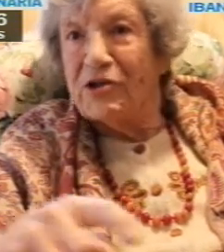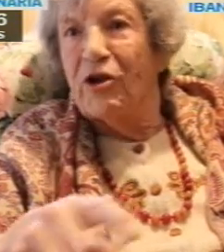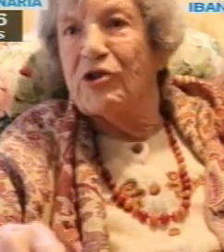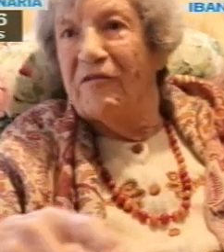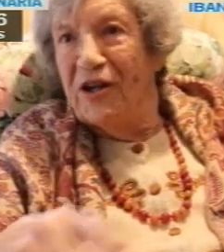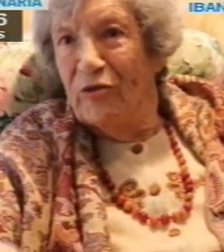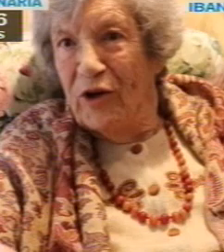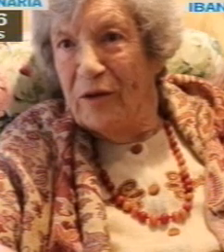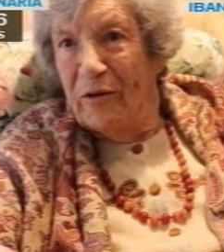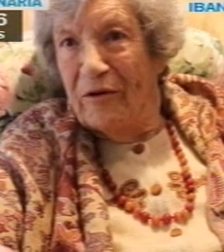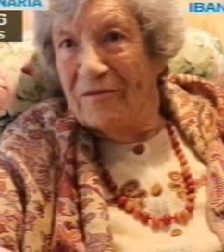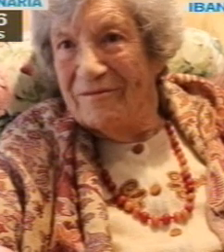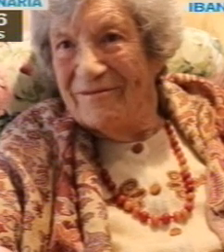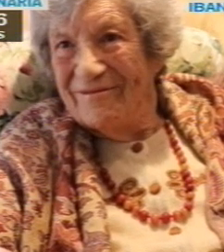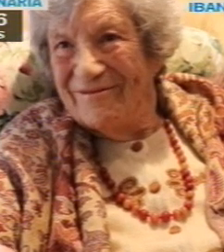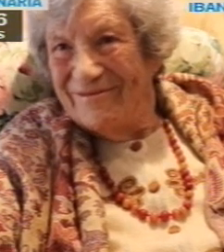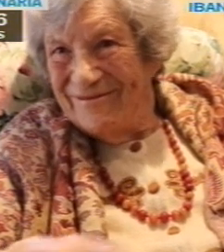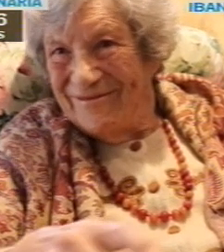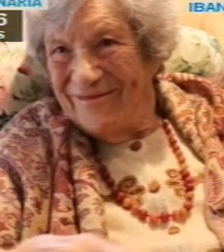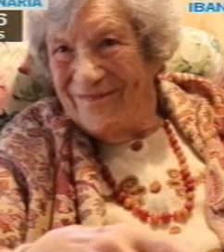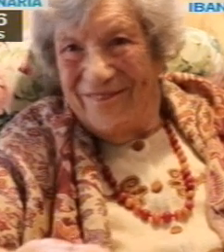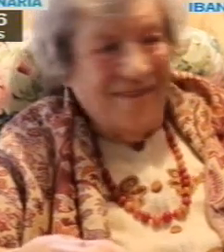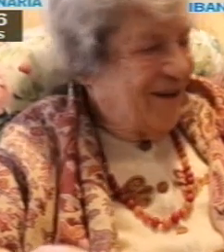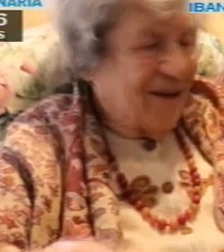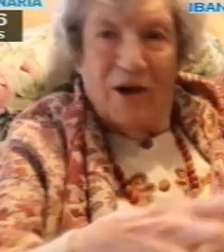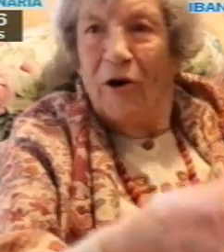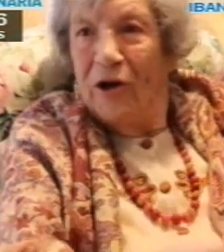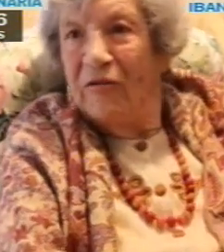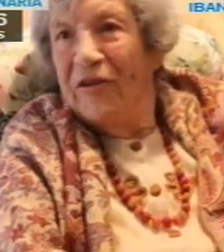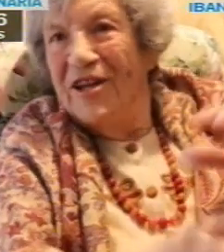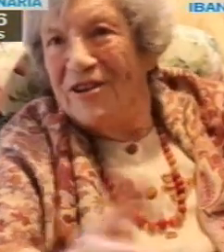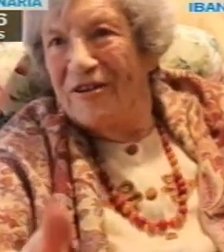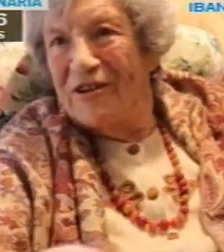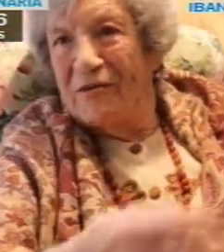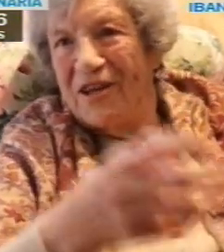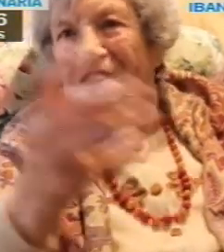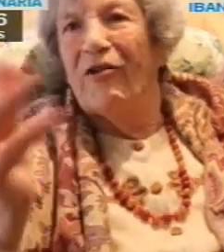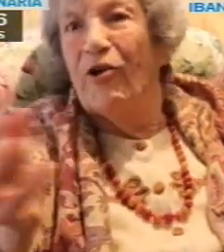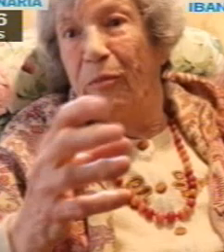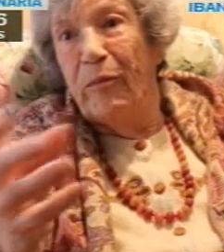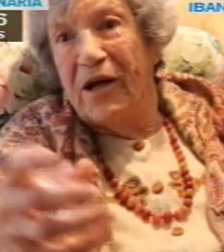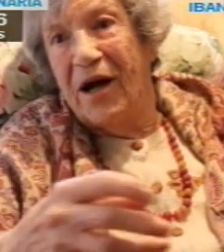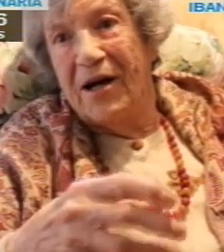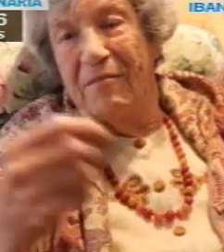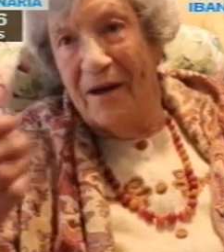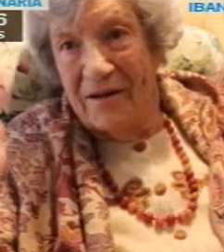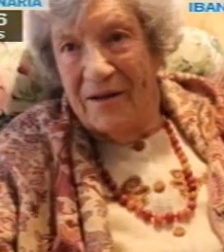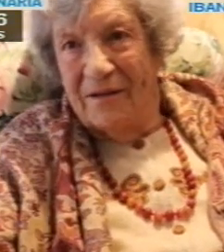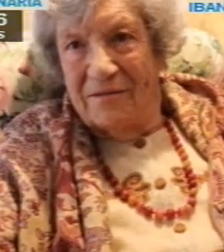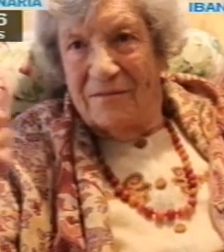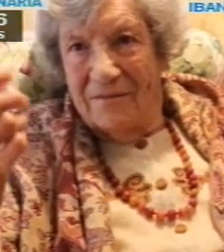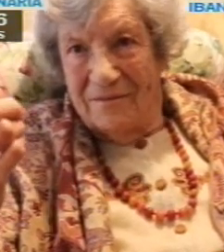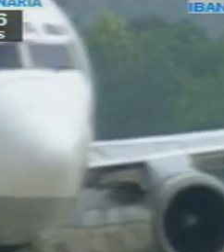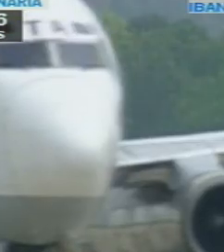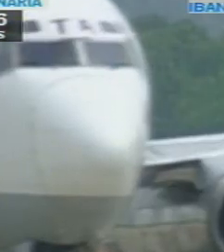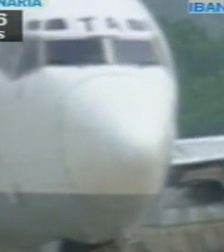1923, Yvonne Girardello è la prima hostess d'Italia e ha festeggiato i suoi 97 anni in casa, ma senza paura del